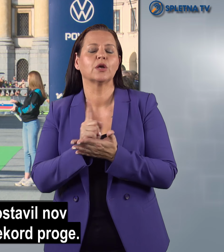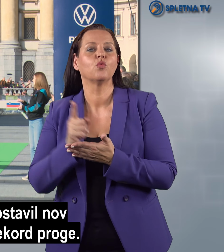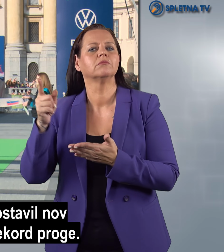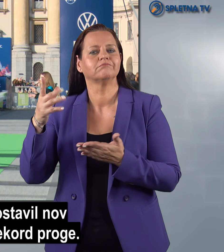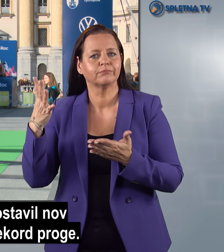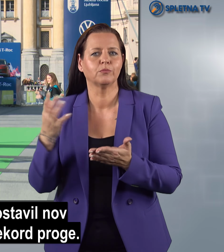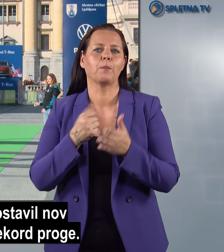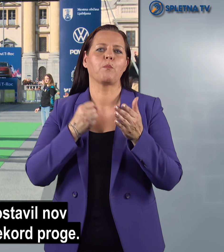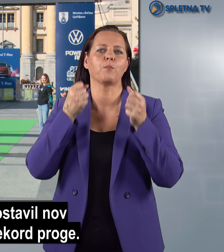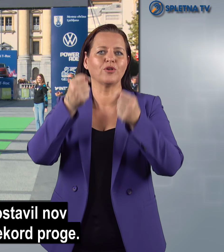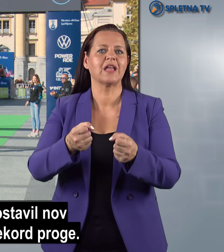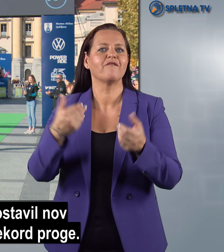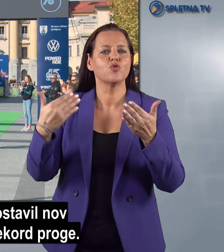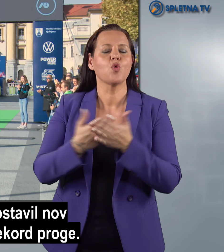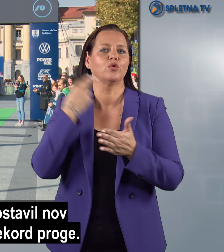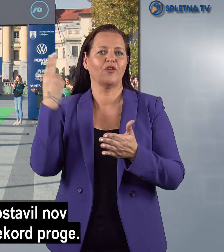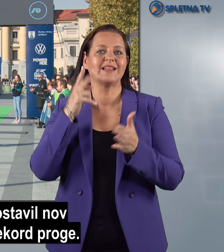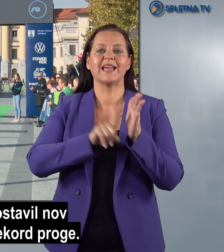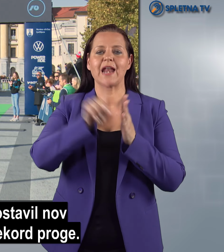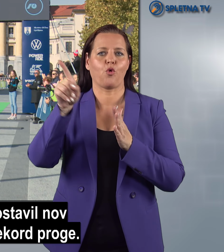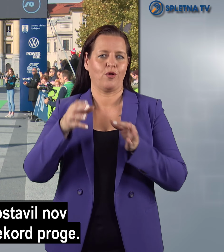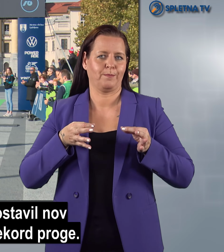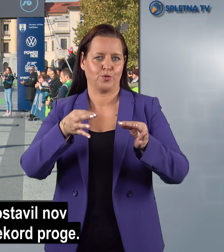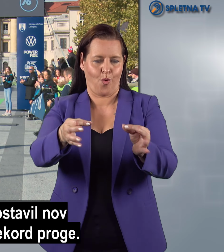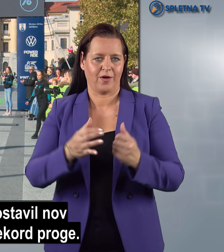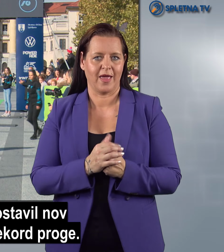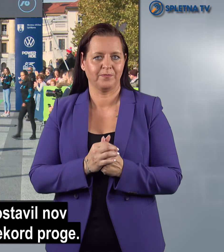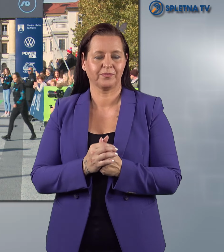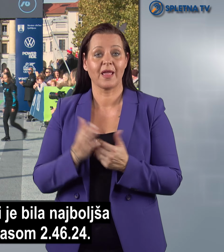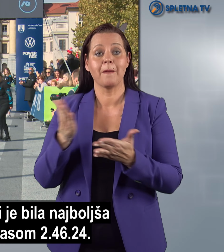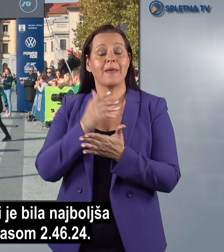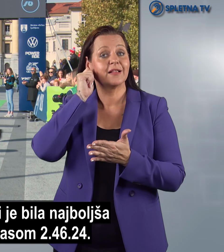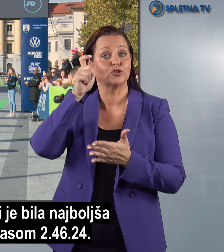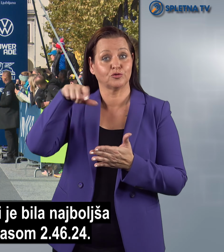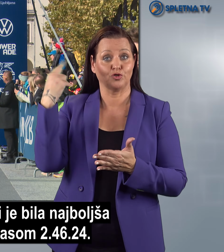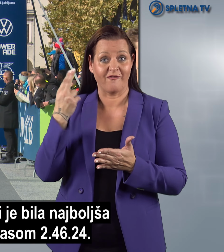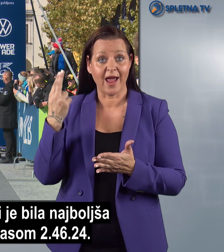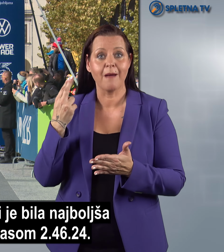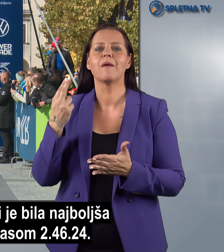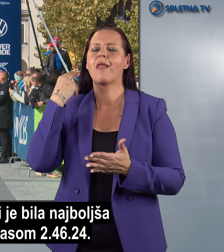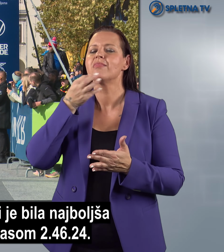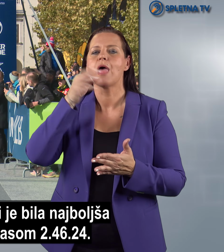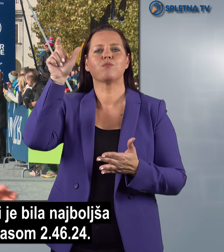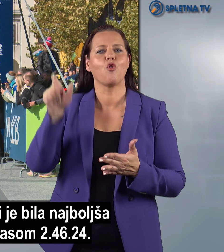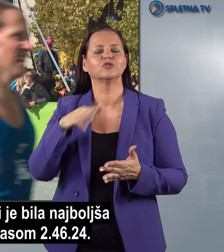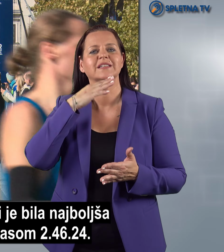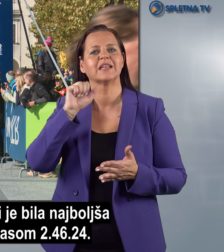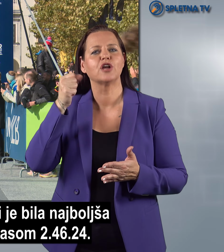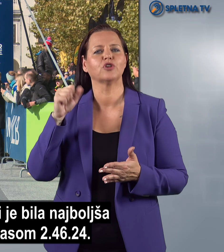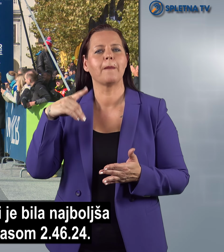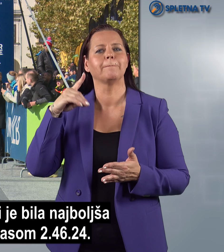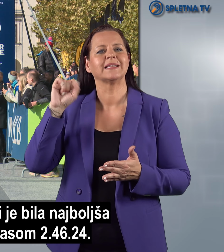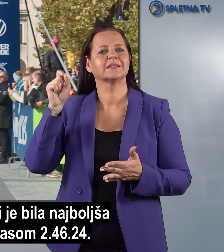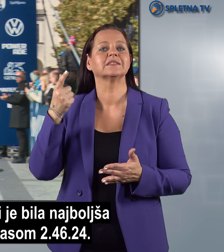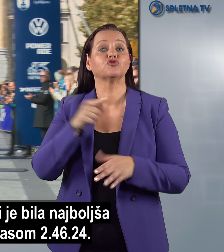3 sekunde postavil nov slovenski rekord proge. Med Slovenkami je bila najboljša Saša